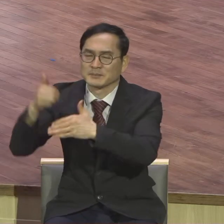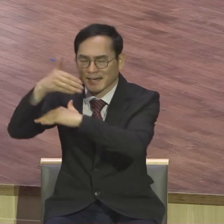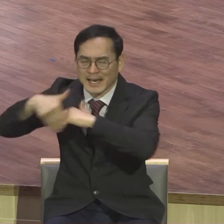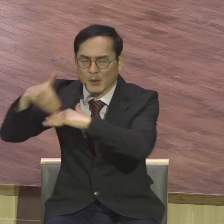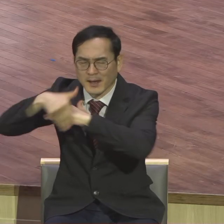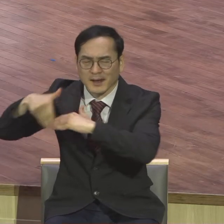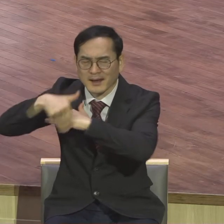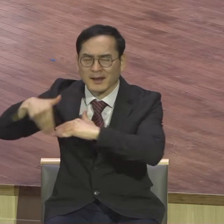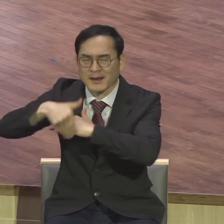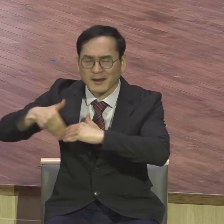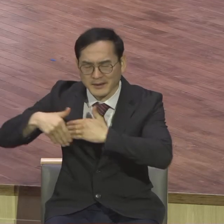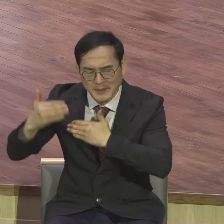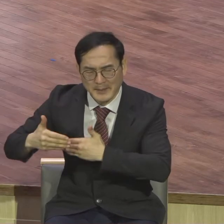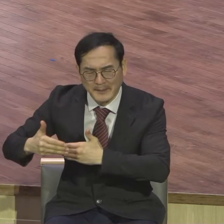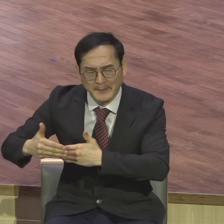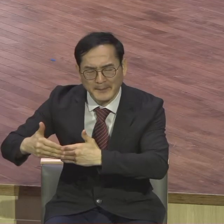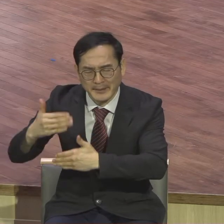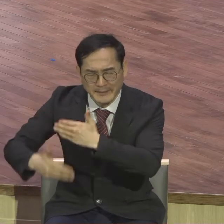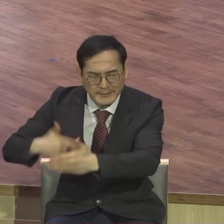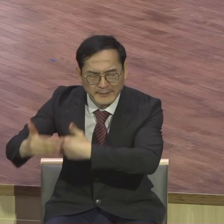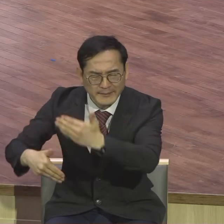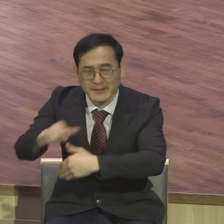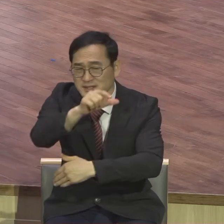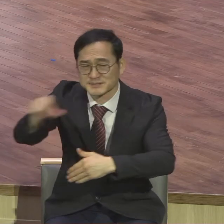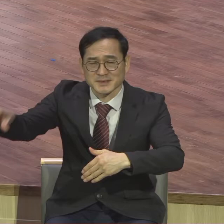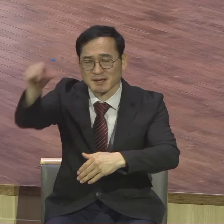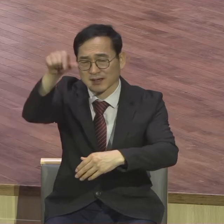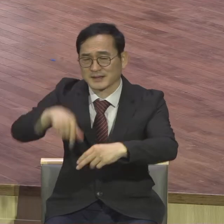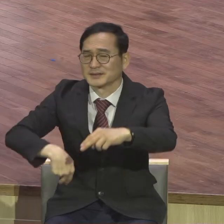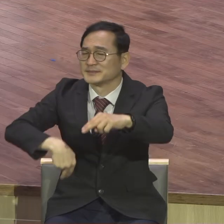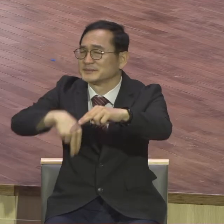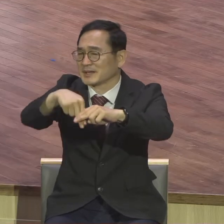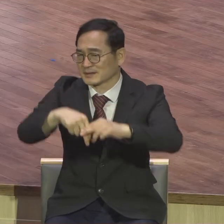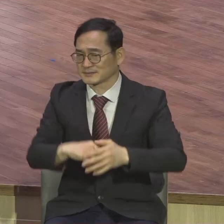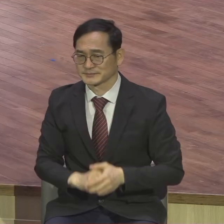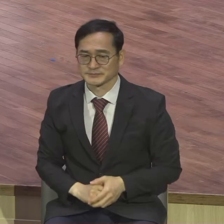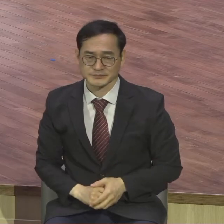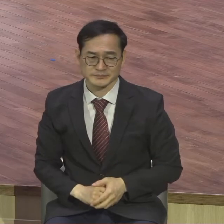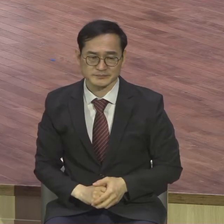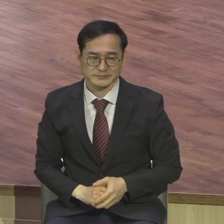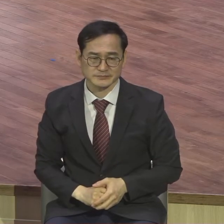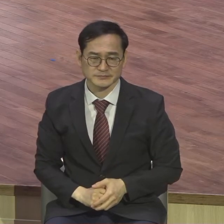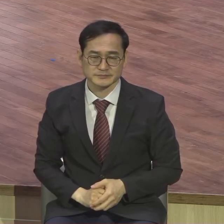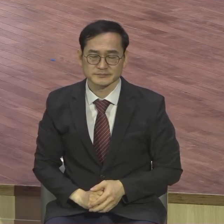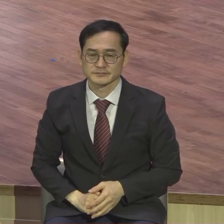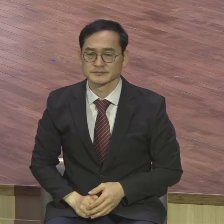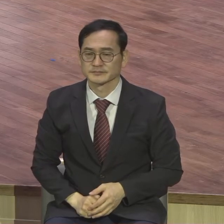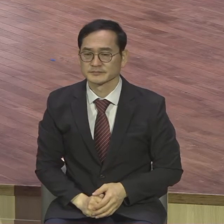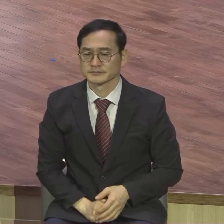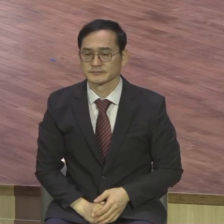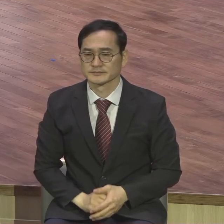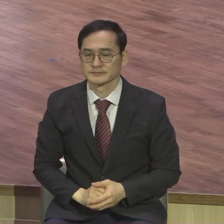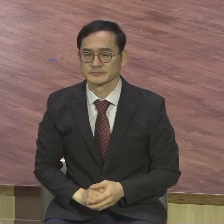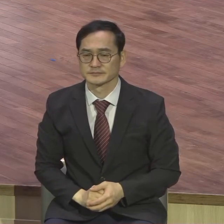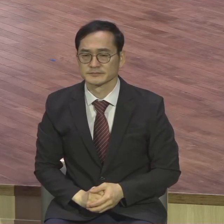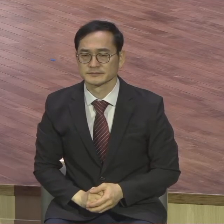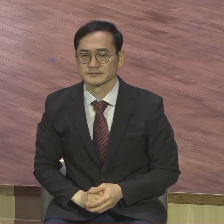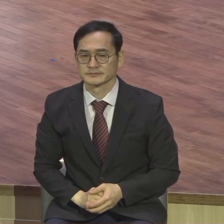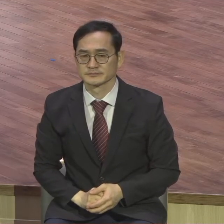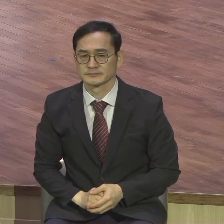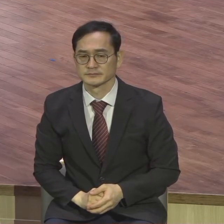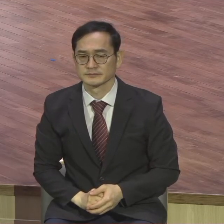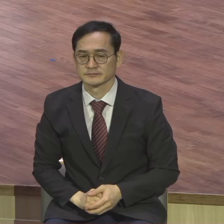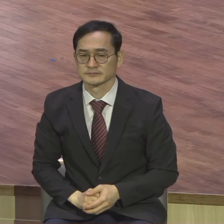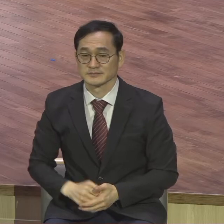계획 속에 진행이 된 것이다. 이미 창세기 3장에서 범죄한 인간에게 하나님께서는 여자의